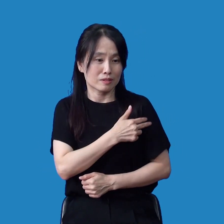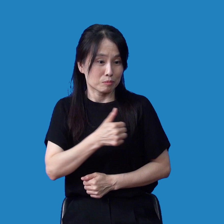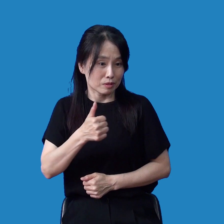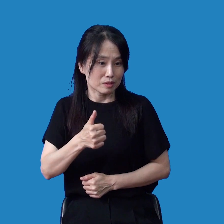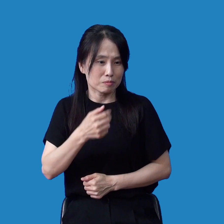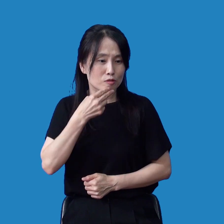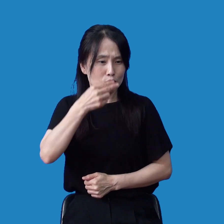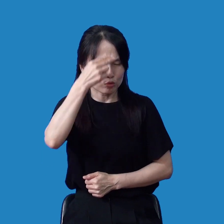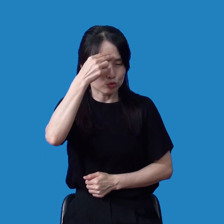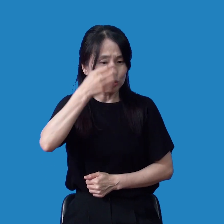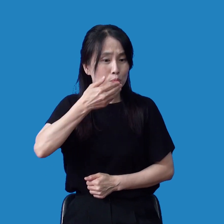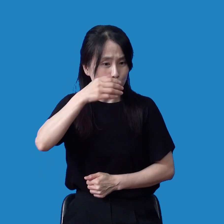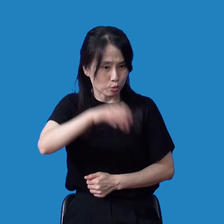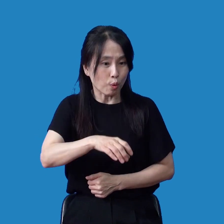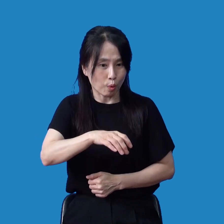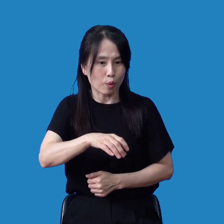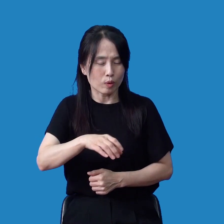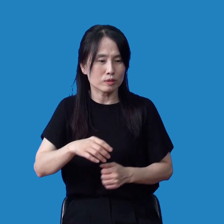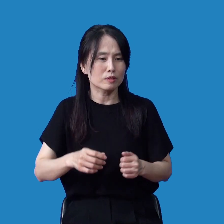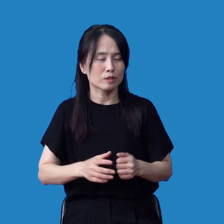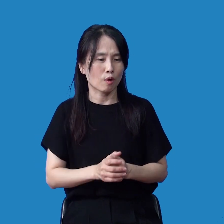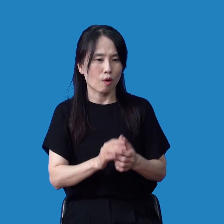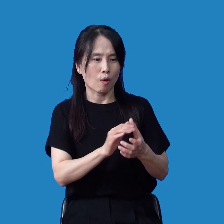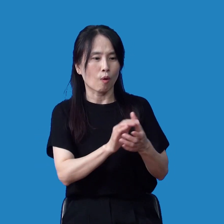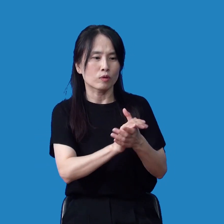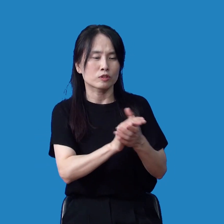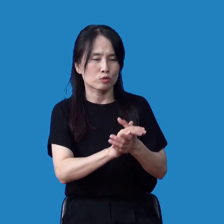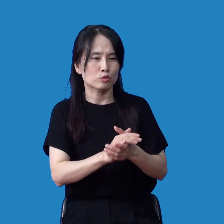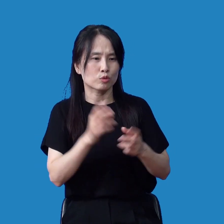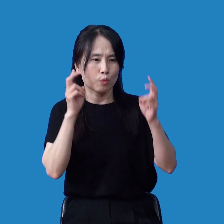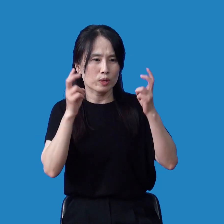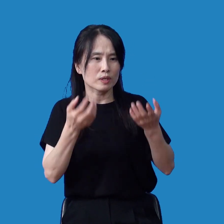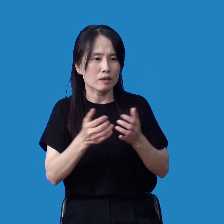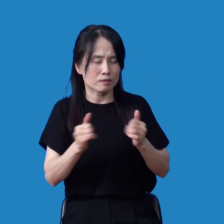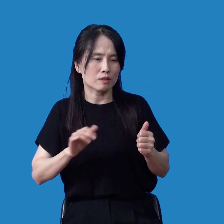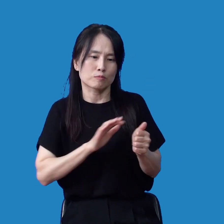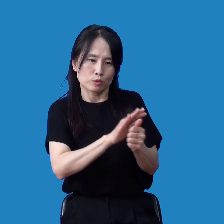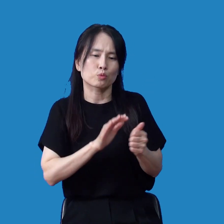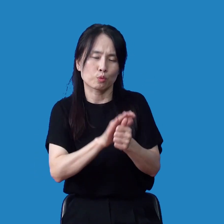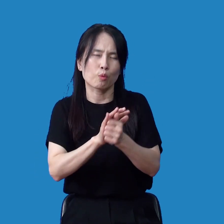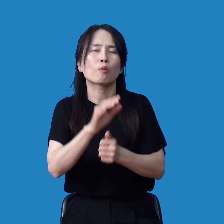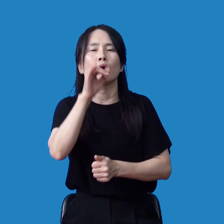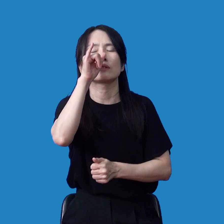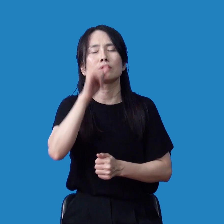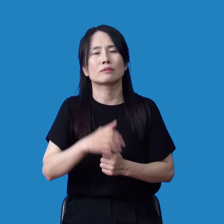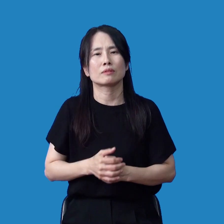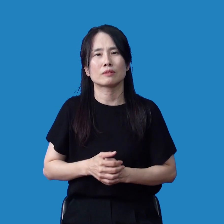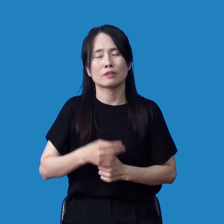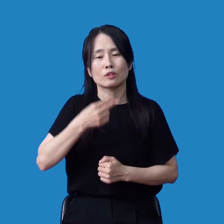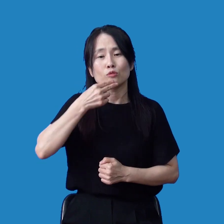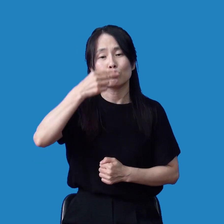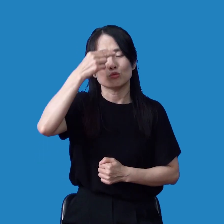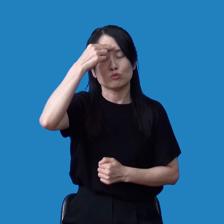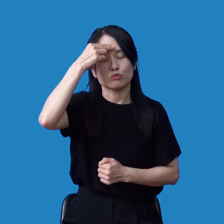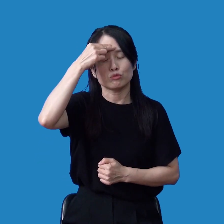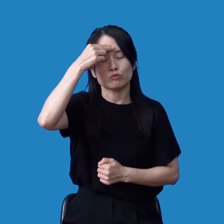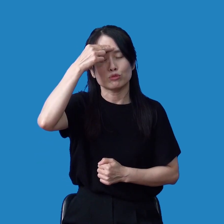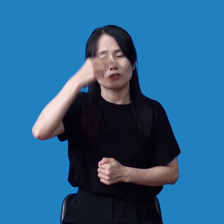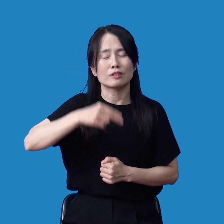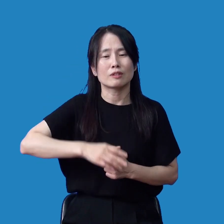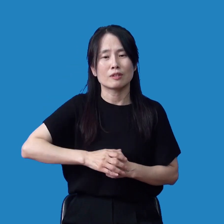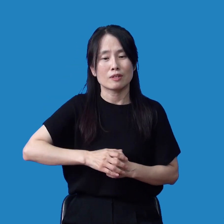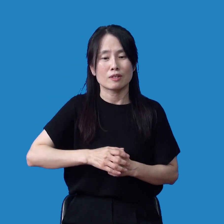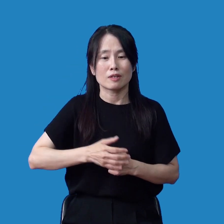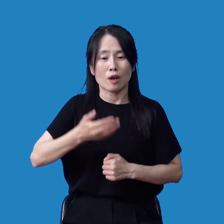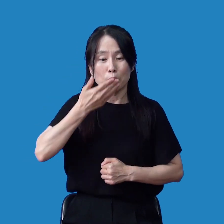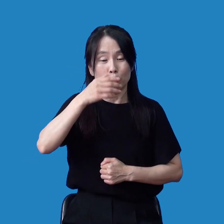섬겨줍니다. 오늘 밤에 회식 있다 그러면 집사님이 먼저 뭐 유머나 재미있는 얘기 어디 인터넷이나 뭐 찾아가지고